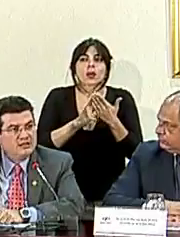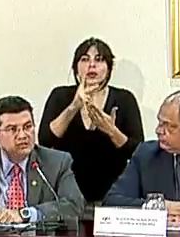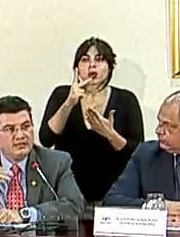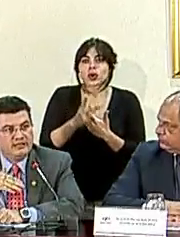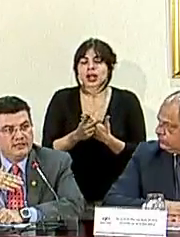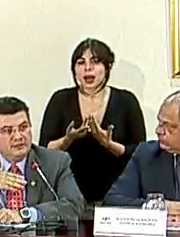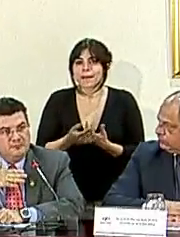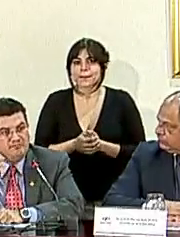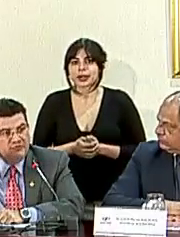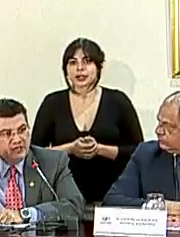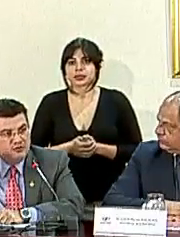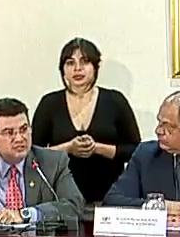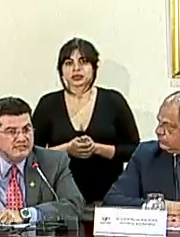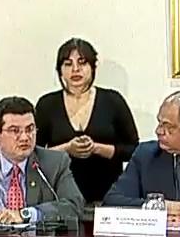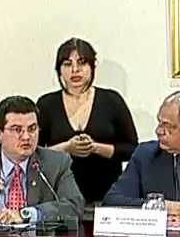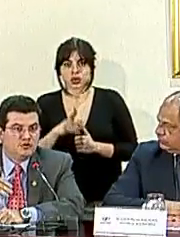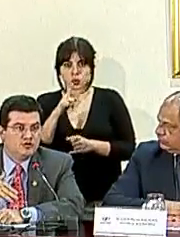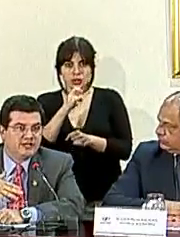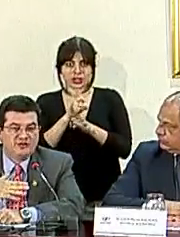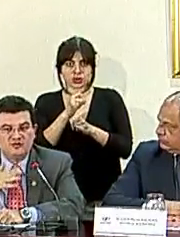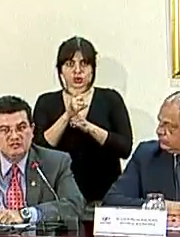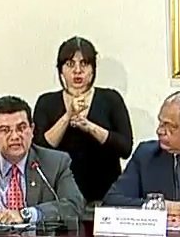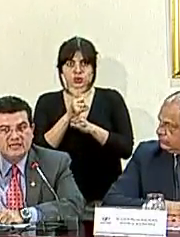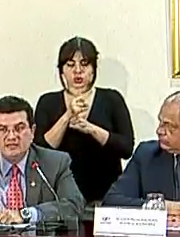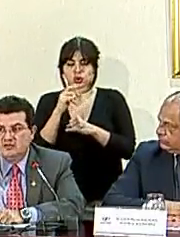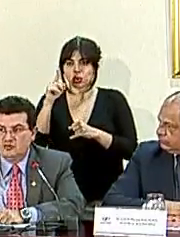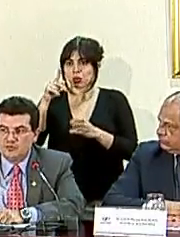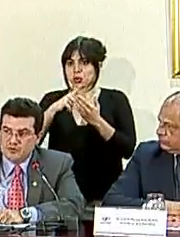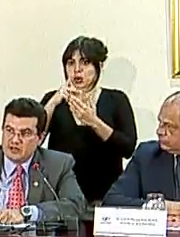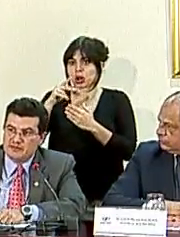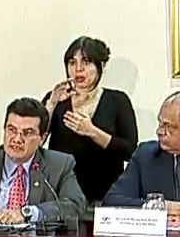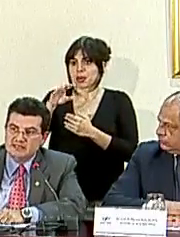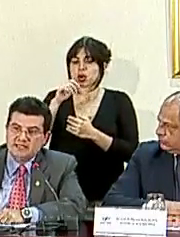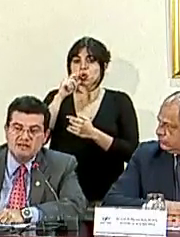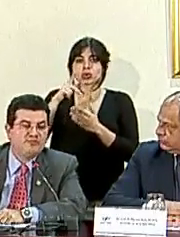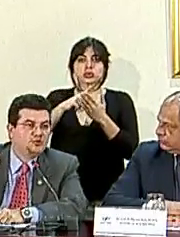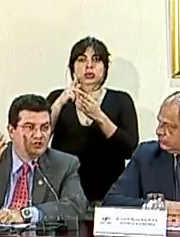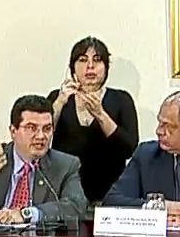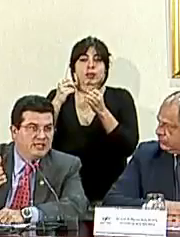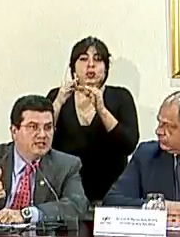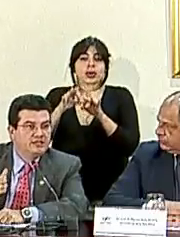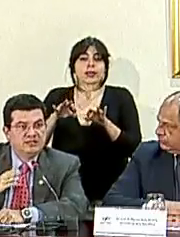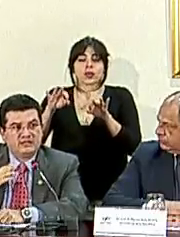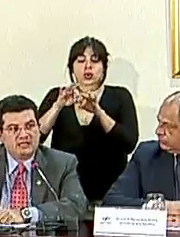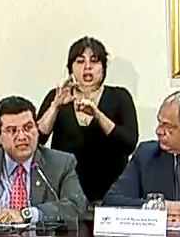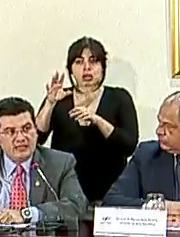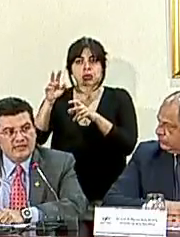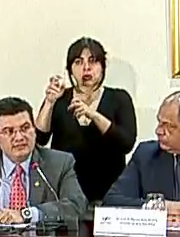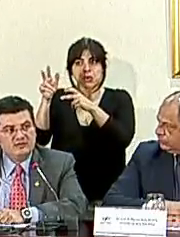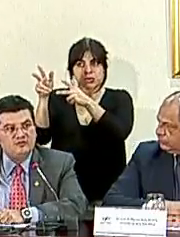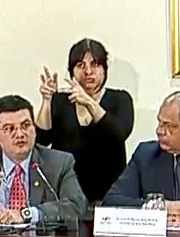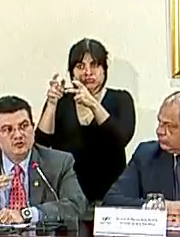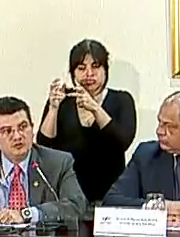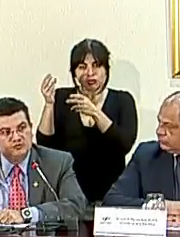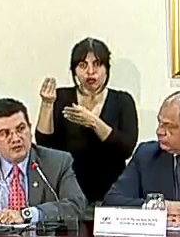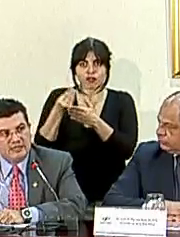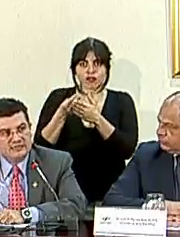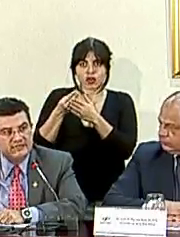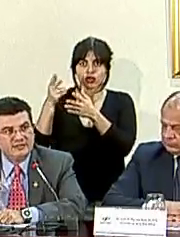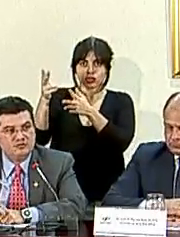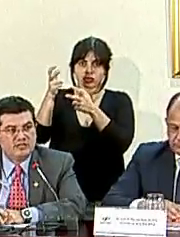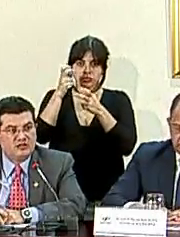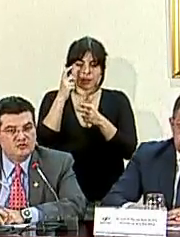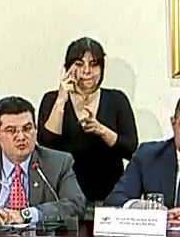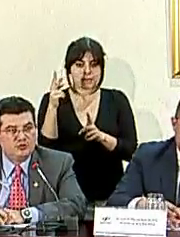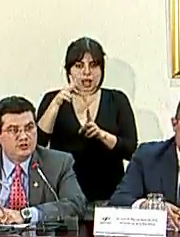programa de una institución que no sea un programa esencial, podría trasladarse los fondos para